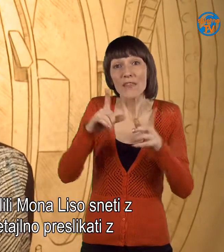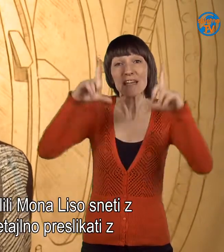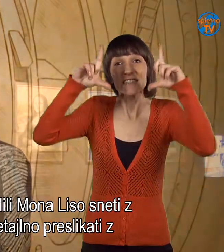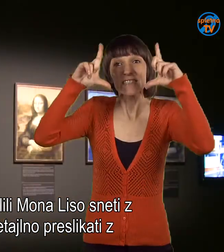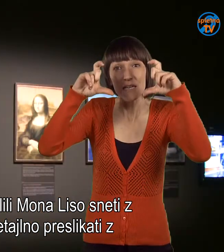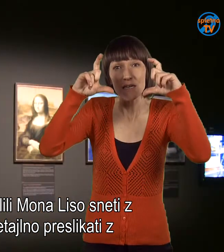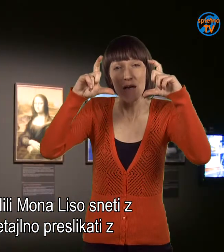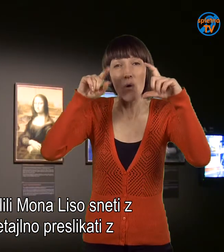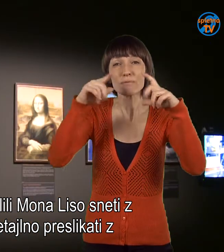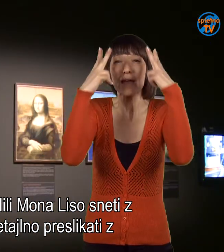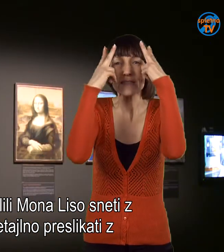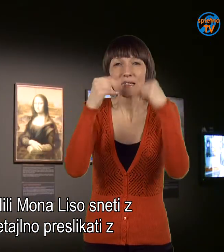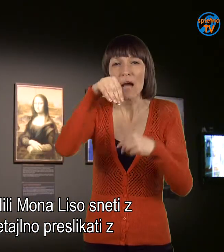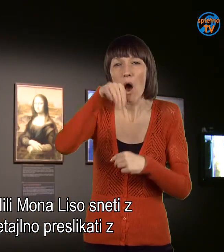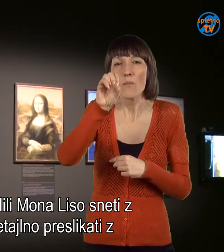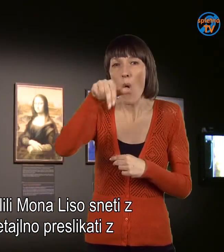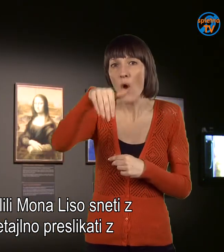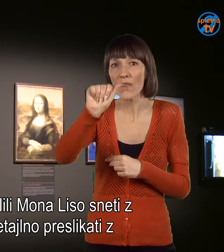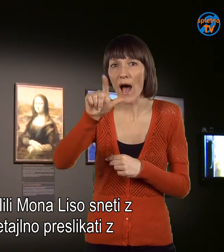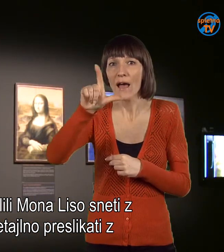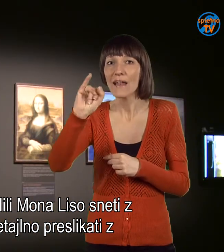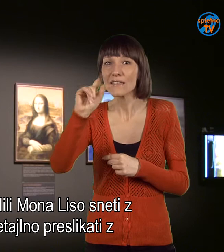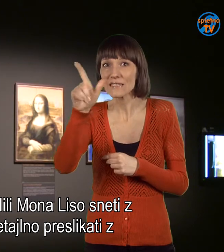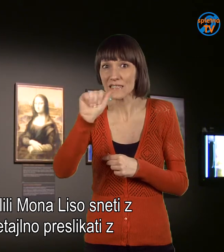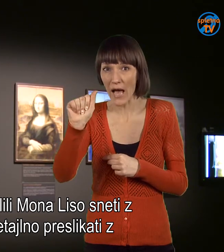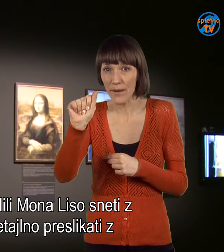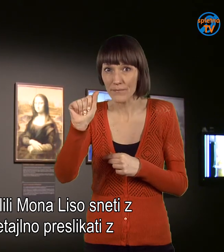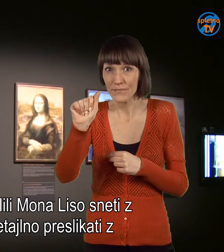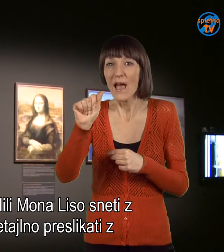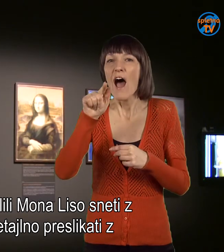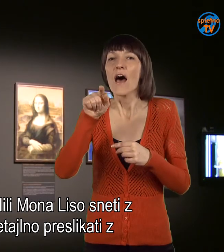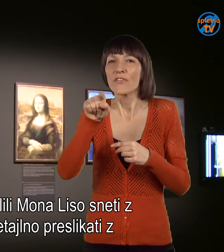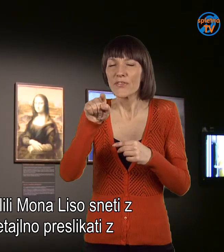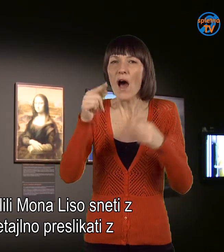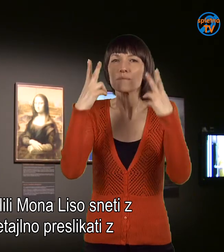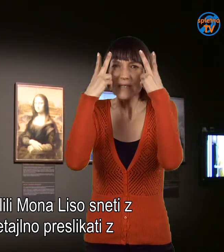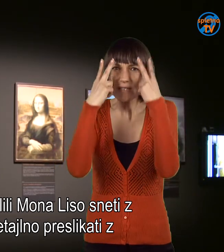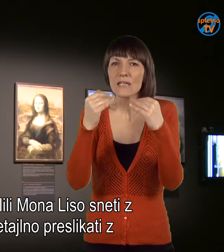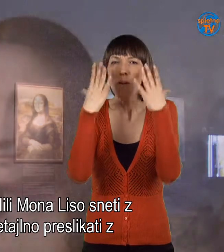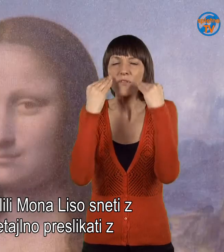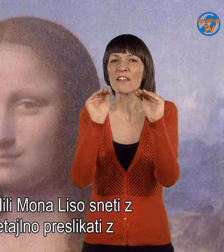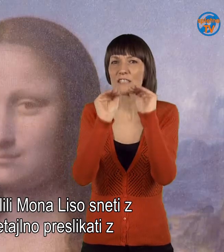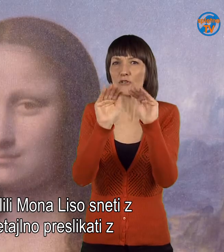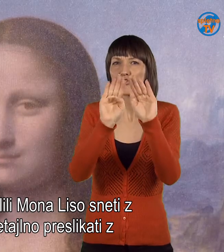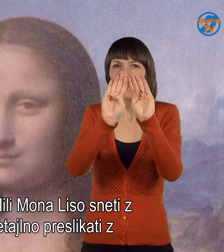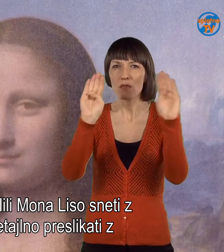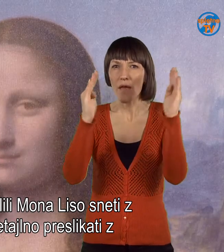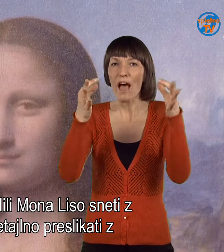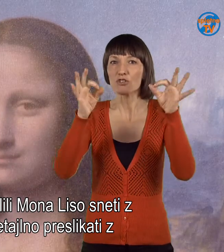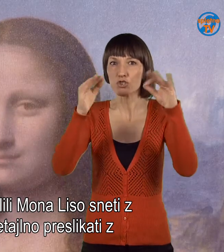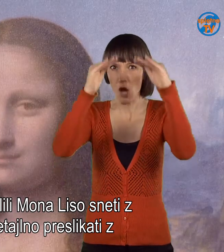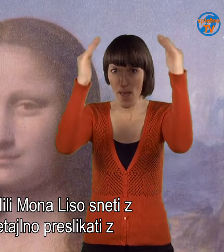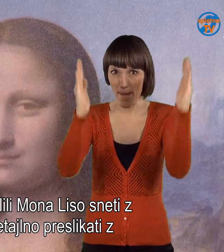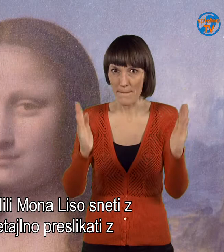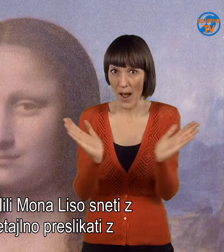okvirja, jo detaljno preslikati z različnimi tehnikami in na osnovi tega